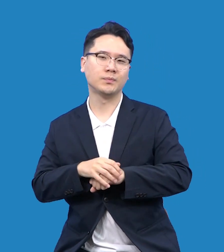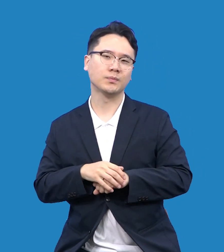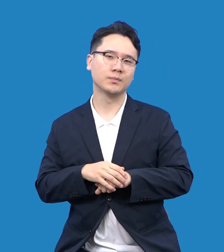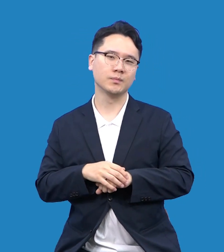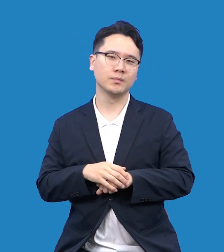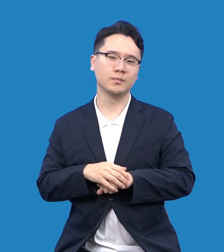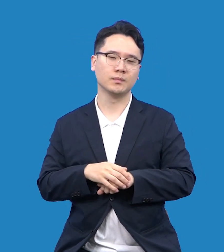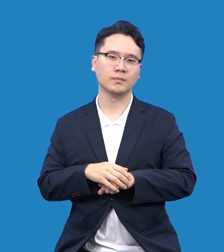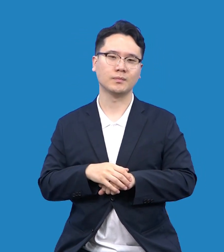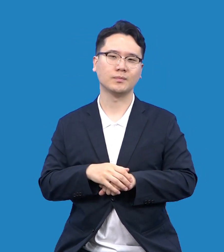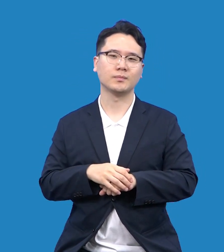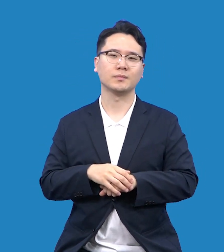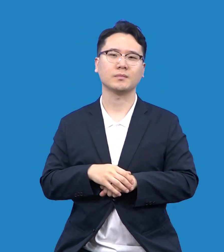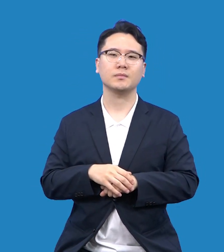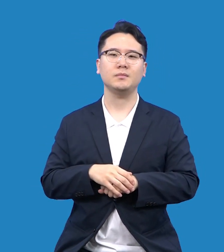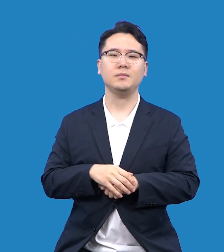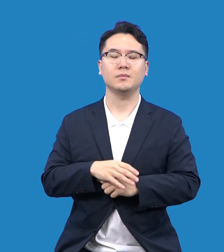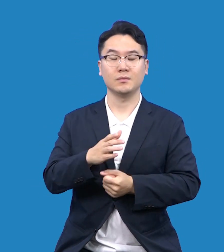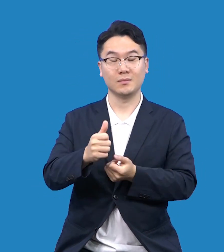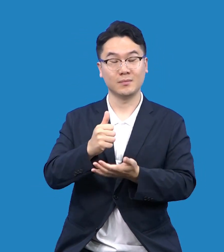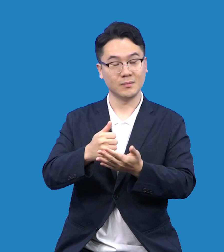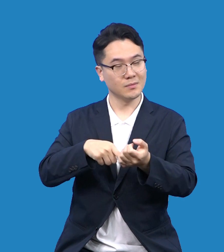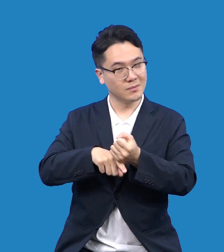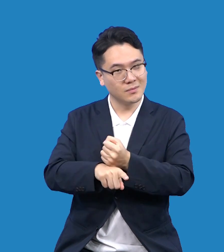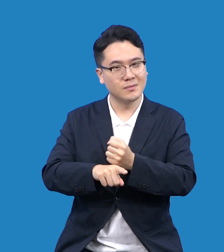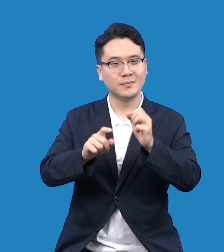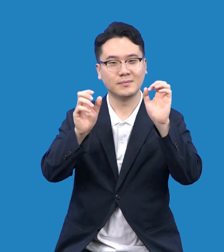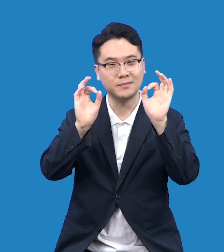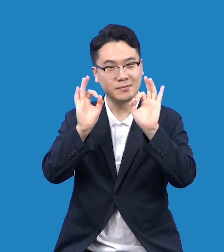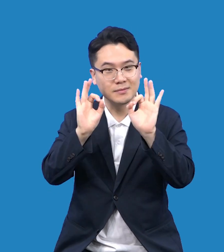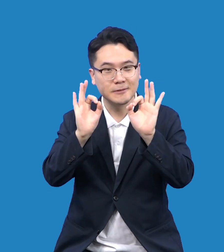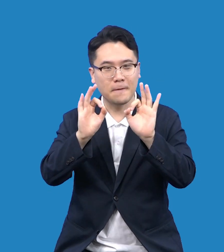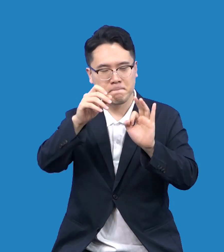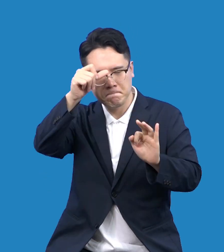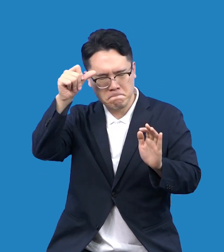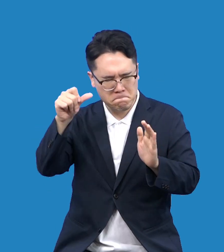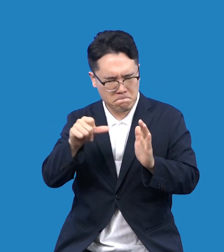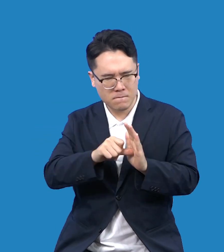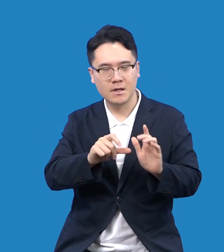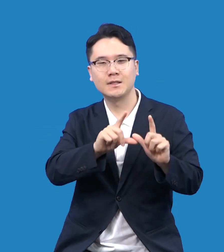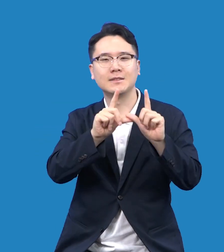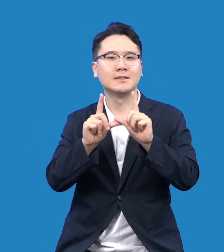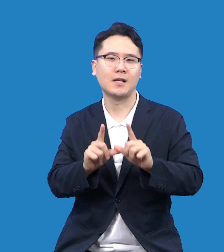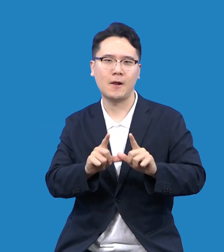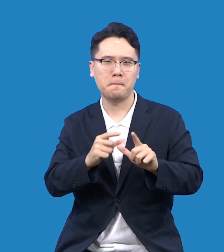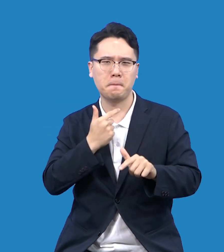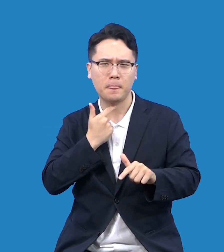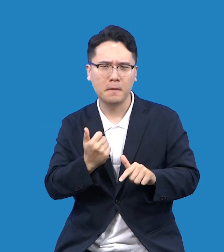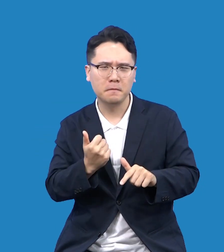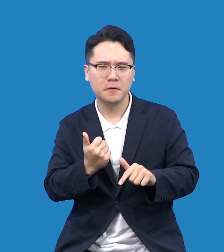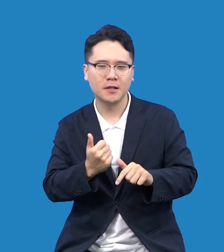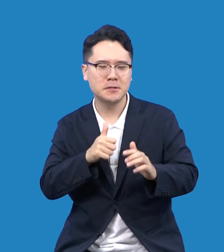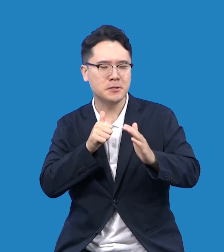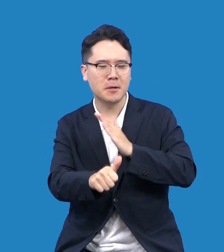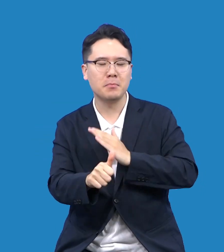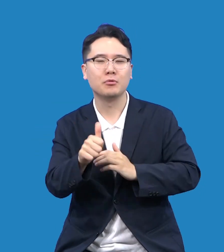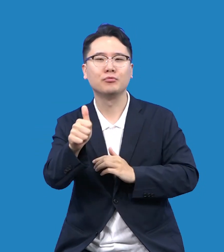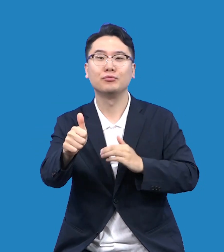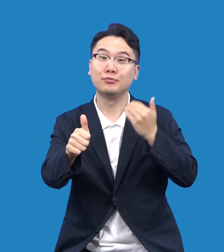여러분, 이렇게 철저하게 하나님의 뜻을 찾아 일생을 살았던 대표적인 분